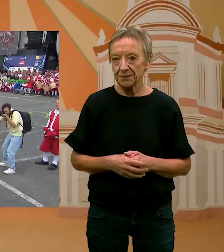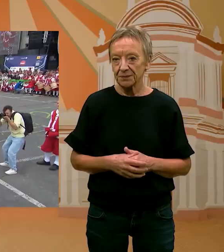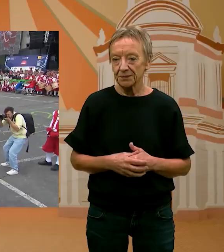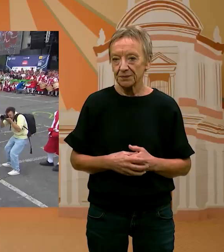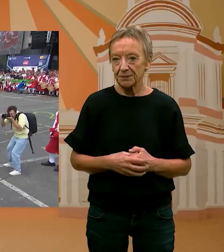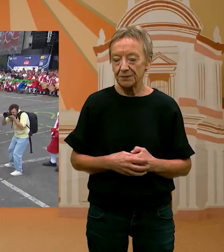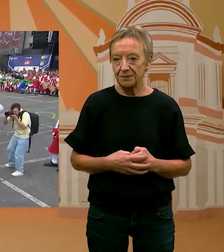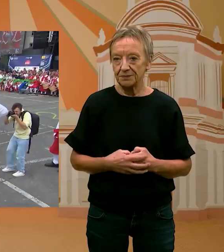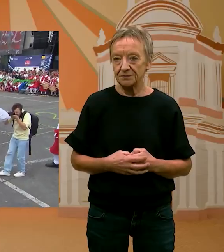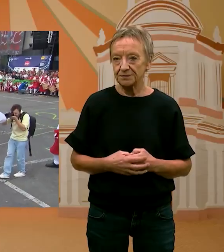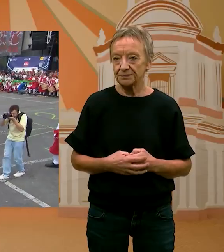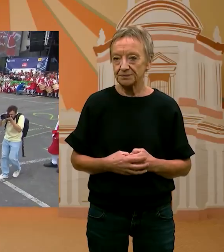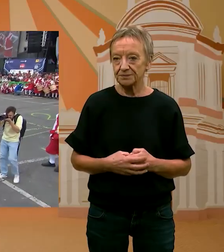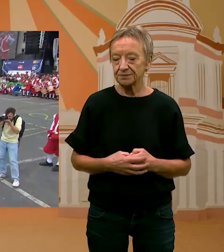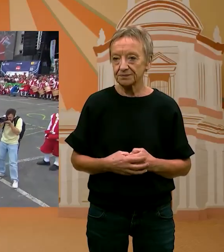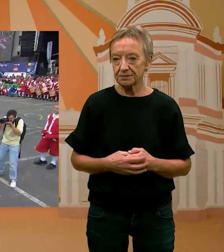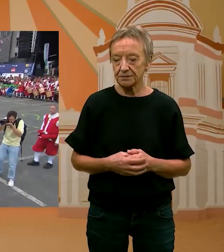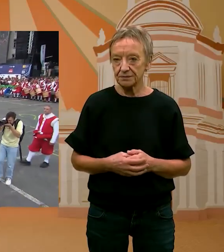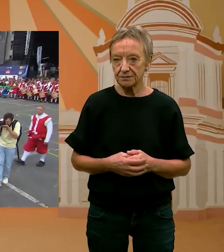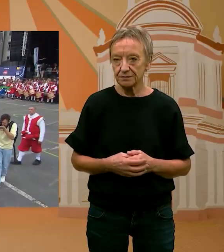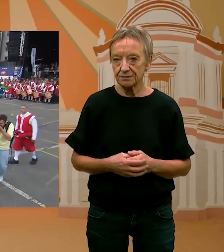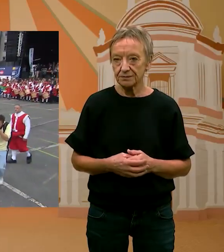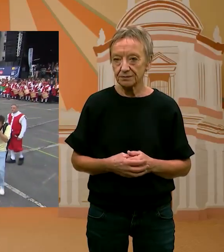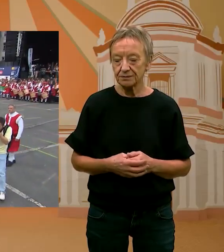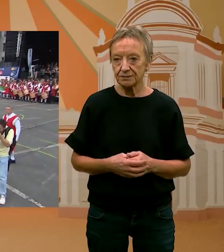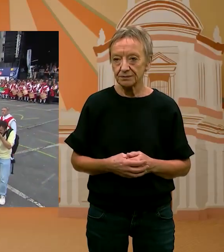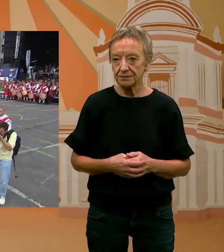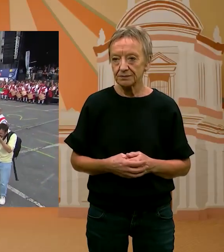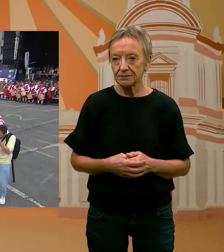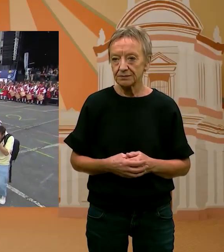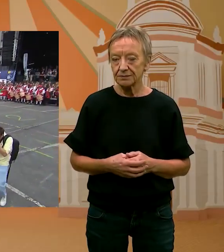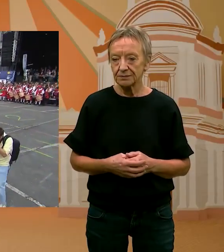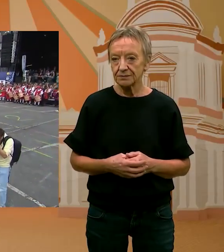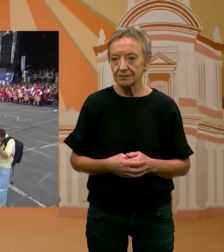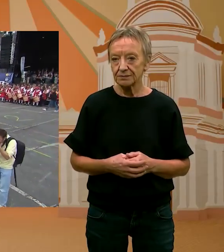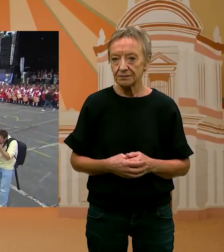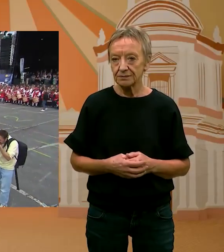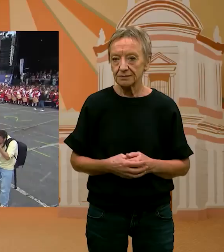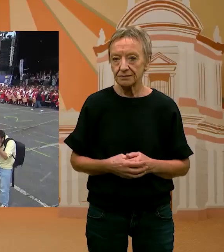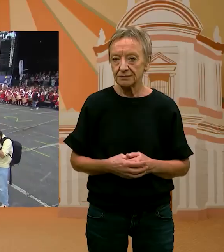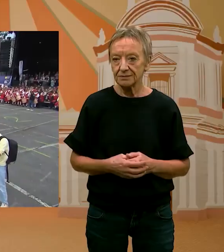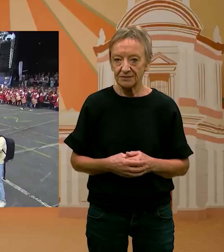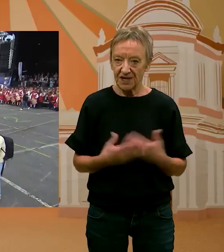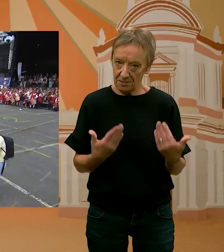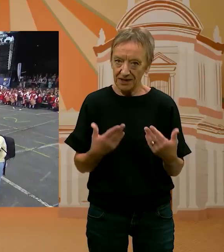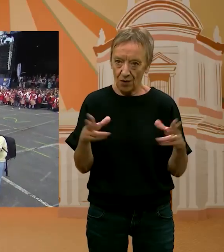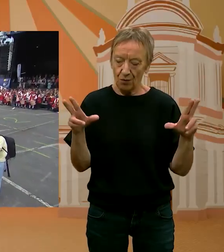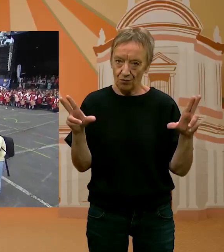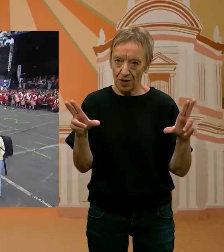Allez, ça diminue évidemment dans cette joute de l'échasse d'or. Alors on va s'isoler dans le coin, oui.